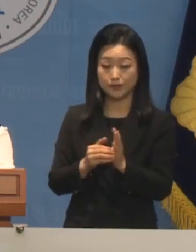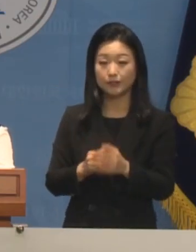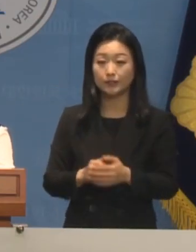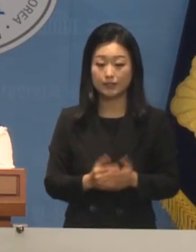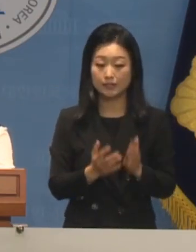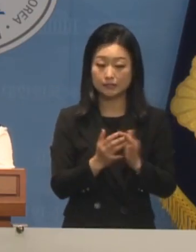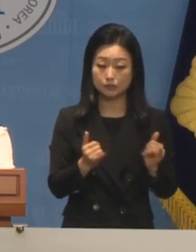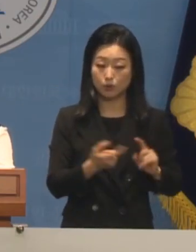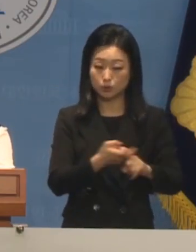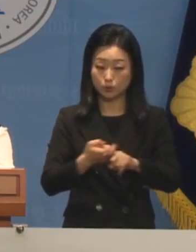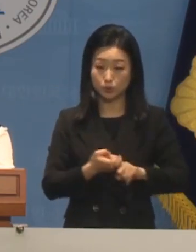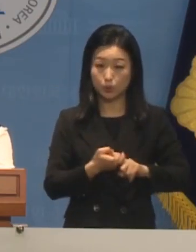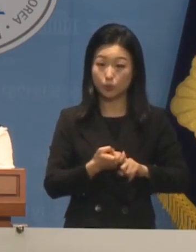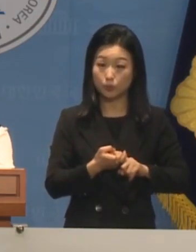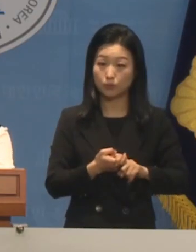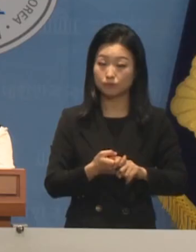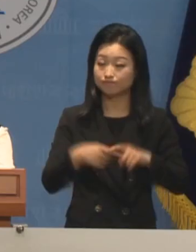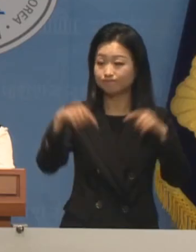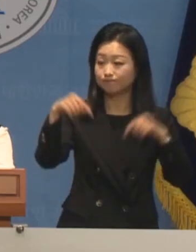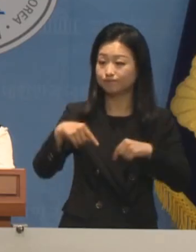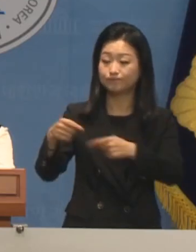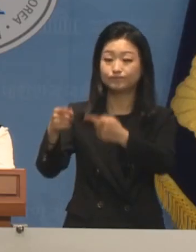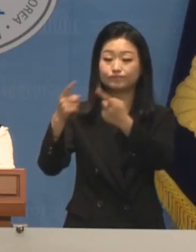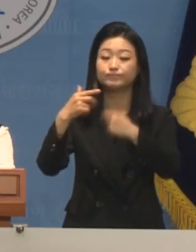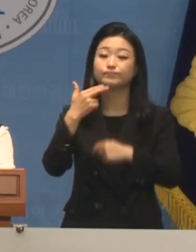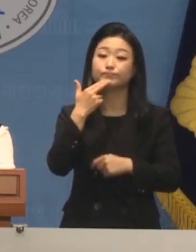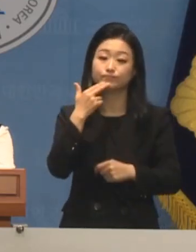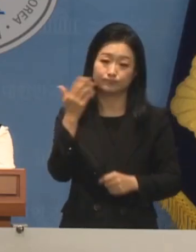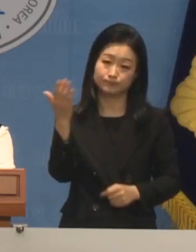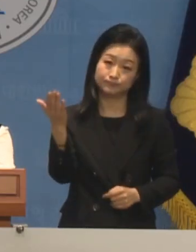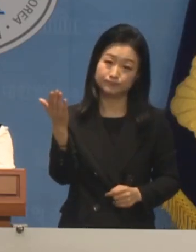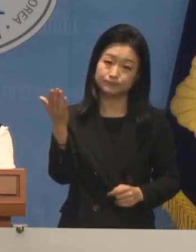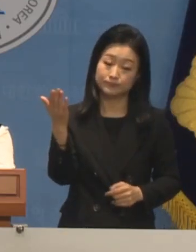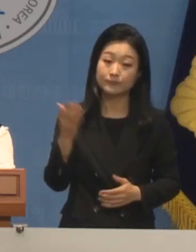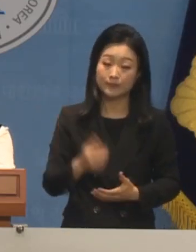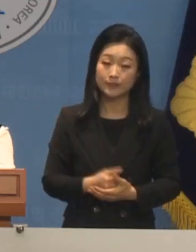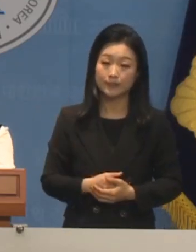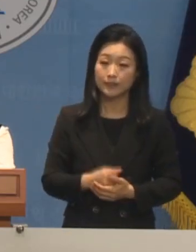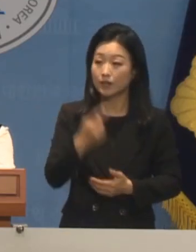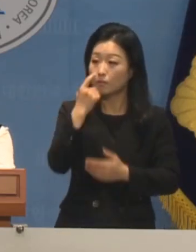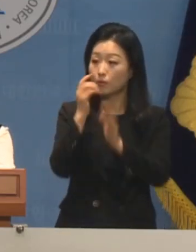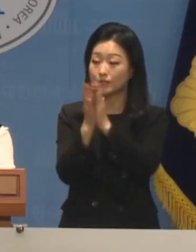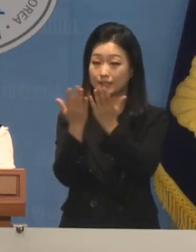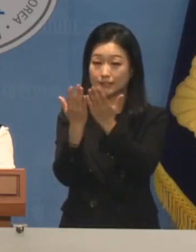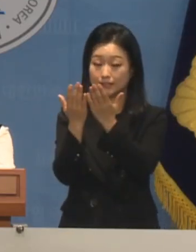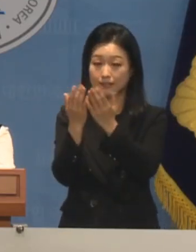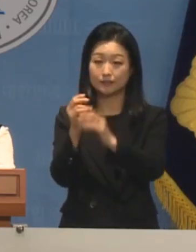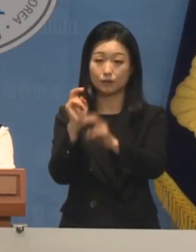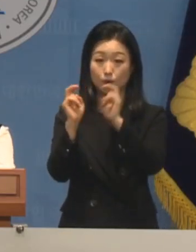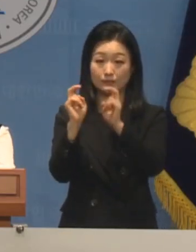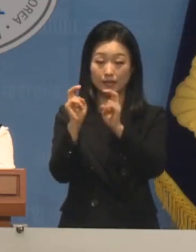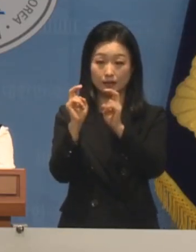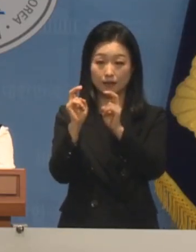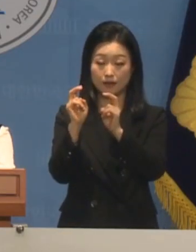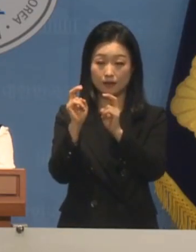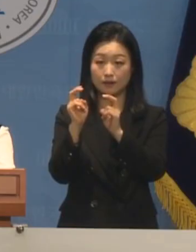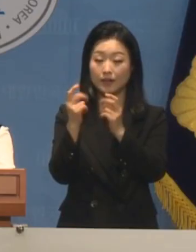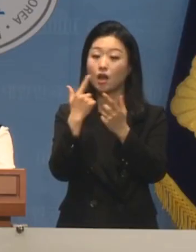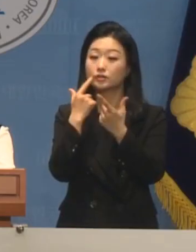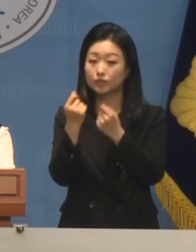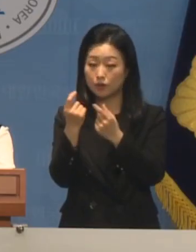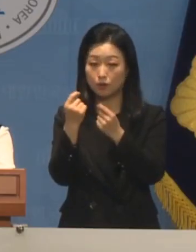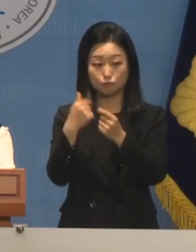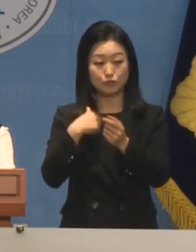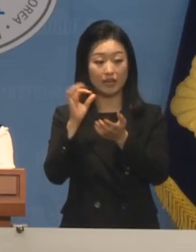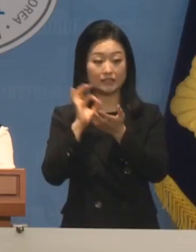우리 노조의 교섭에 응하지 않고 있습니다 이들은 자신들이 사용자 단체가 아니며 교섭에 응할 의무가